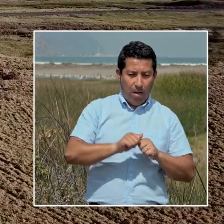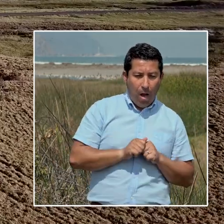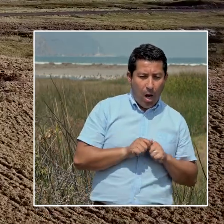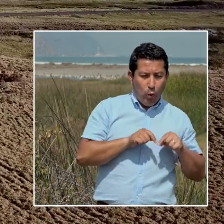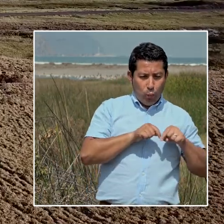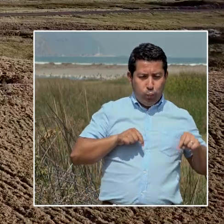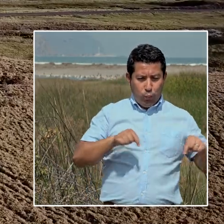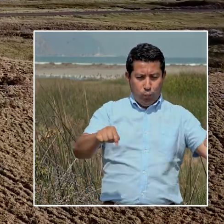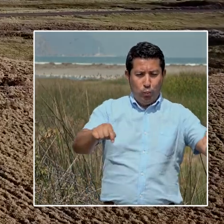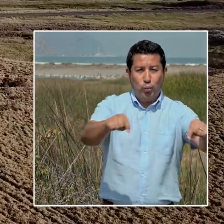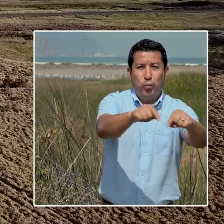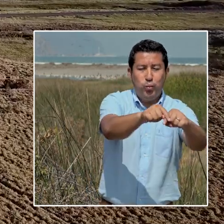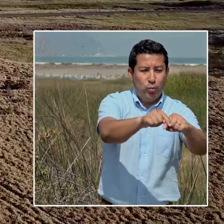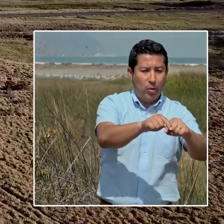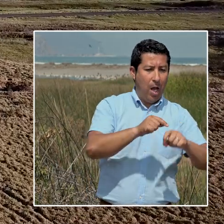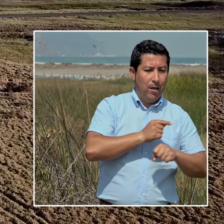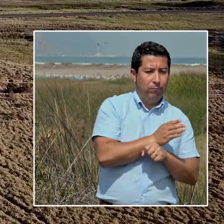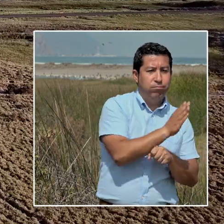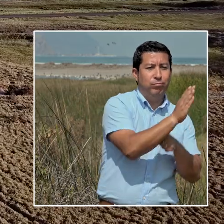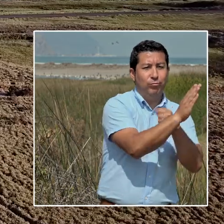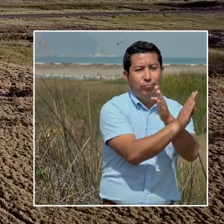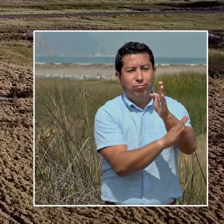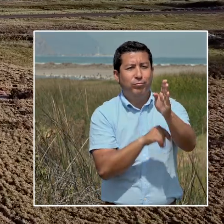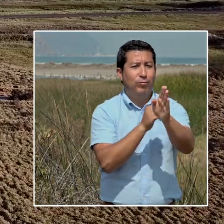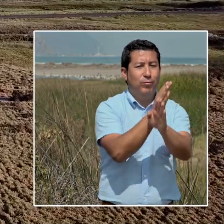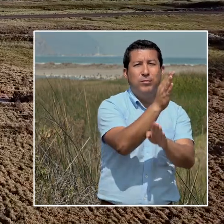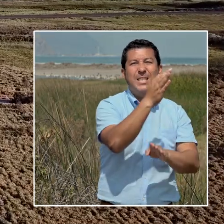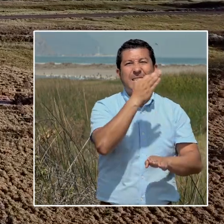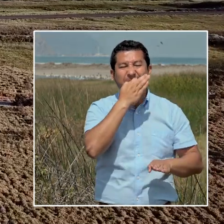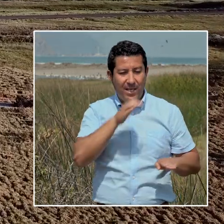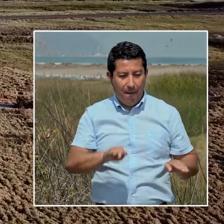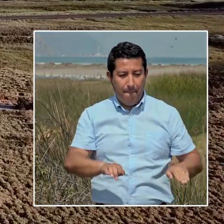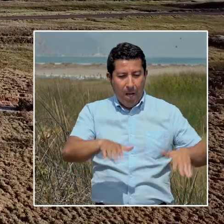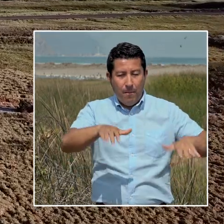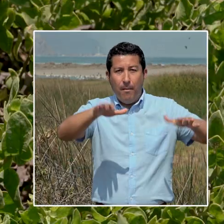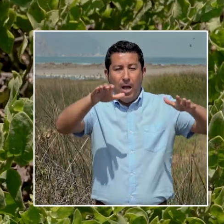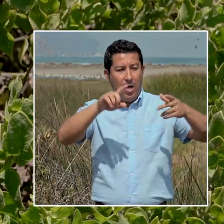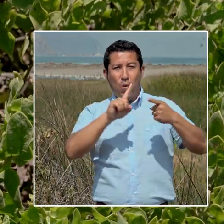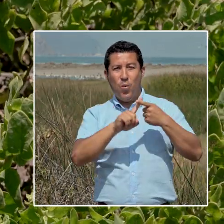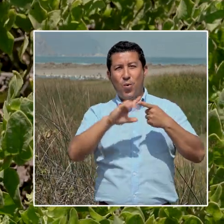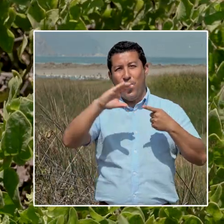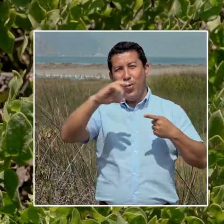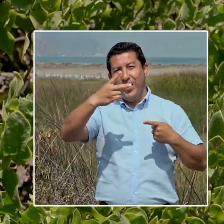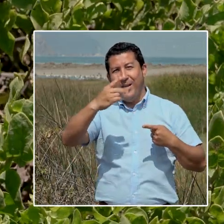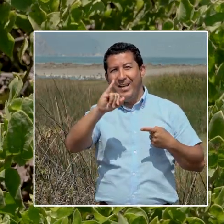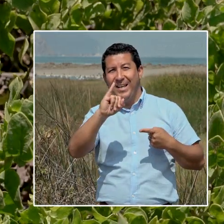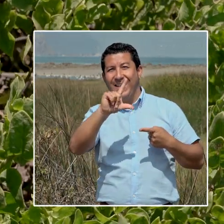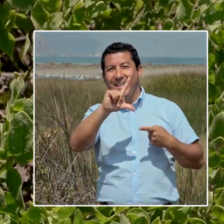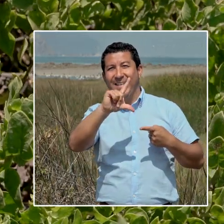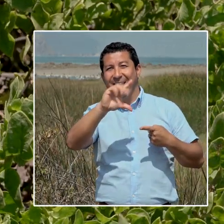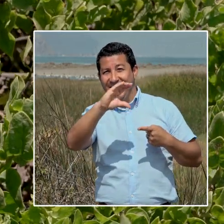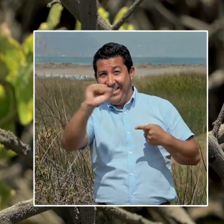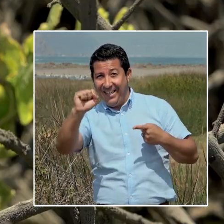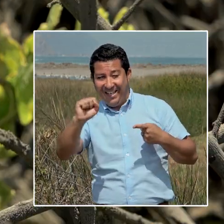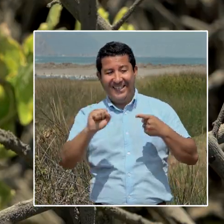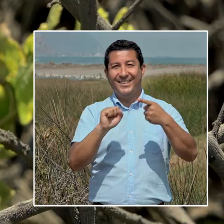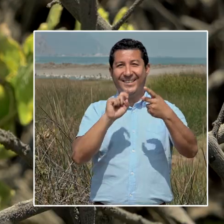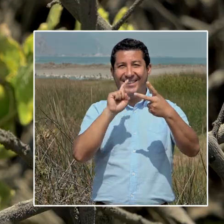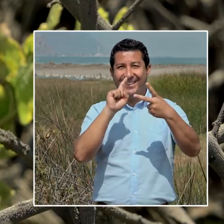extensas zonas de matorrales y pastizales con especies como la chilca